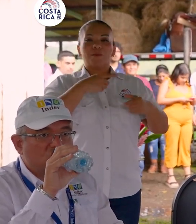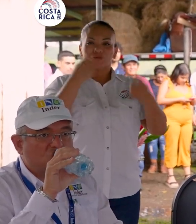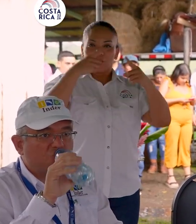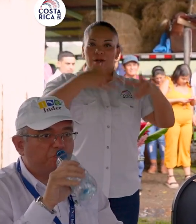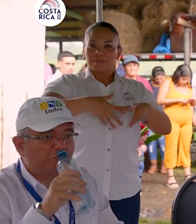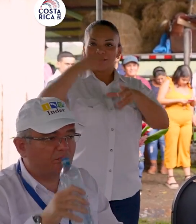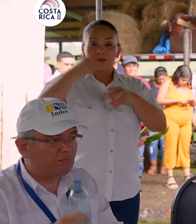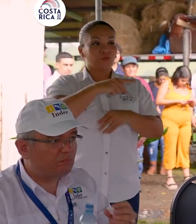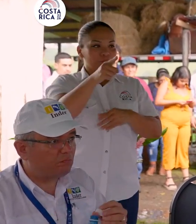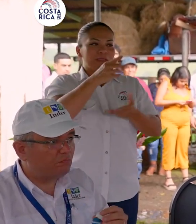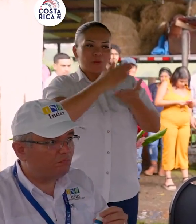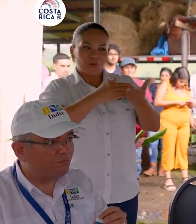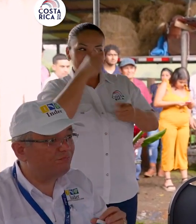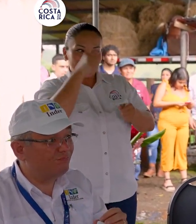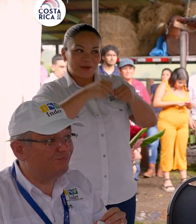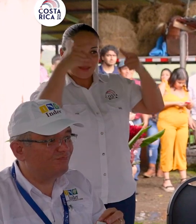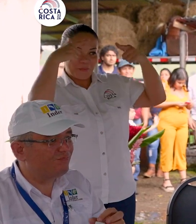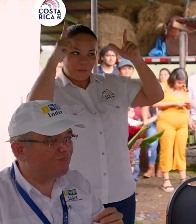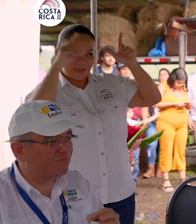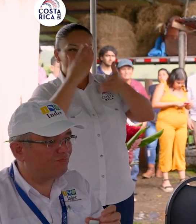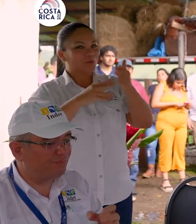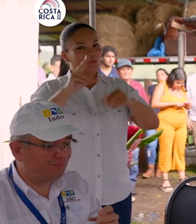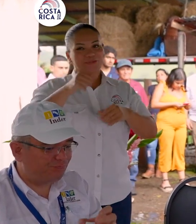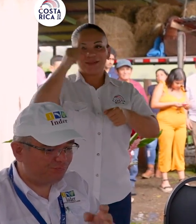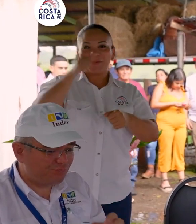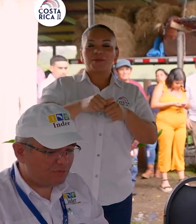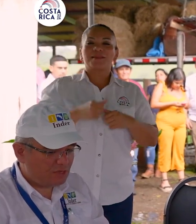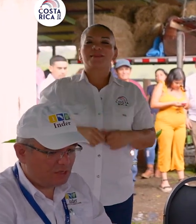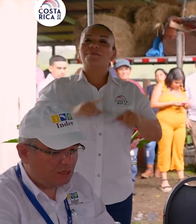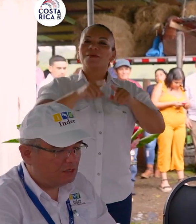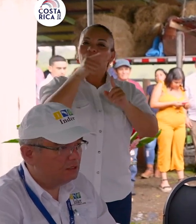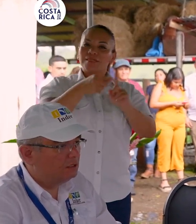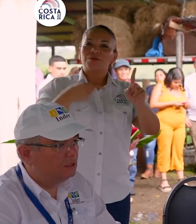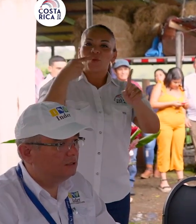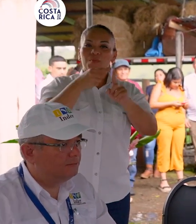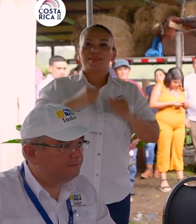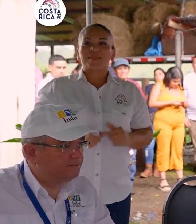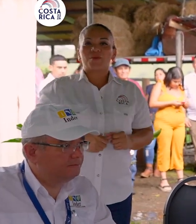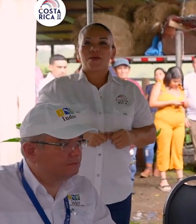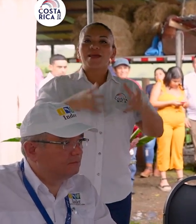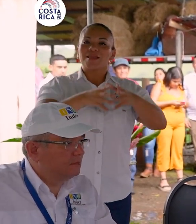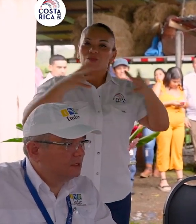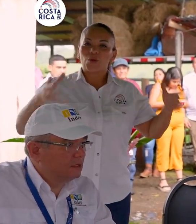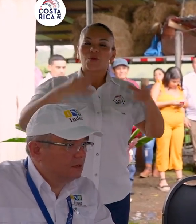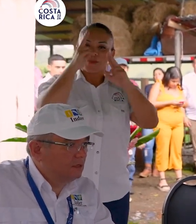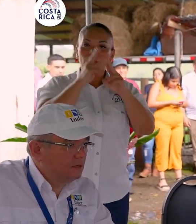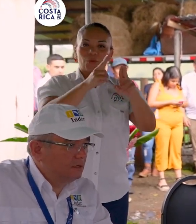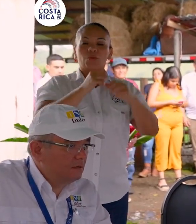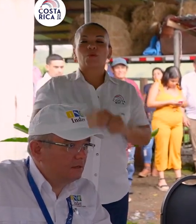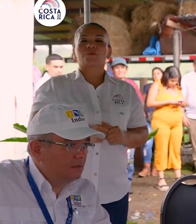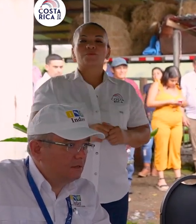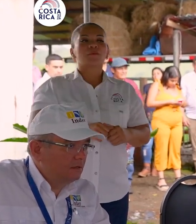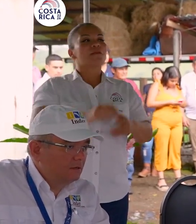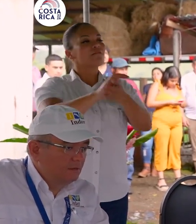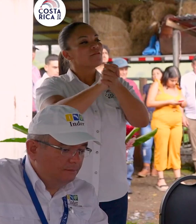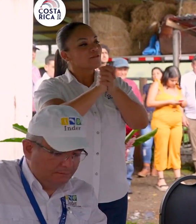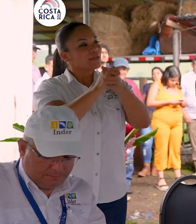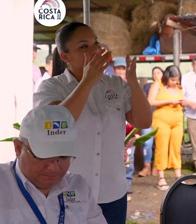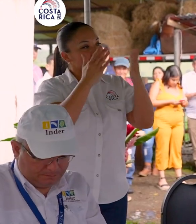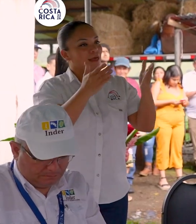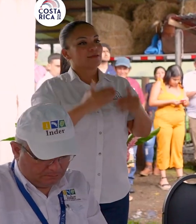acuerdan de los bueyes, otros no tanto, ¿verdad? Pero ese es el objetivo, es un enorme honor.